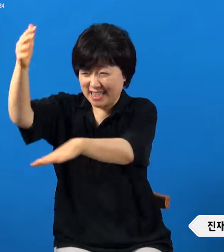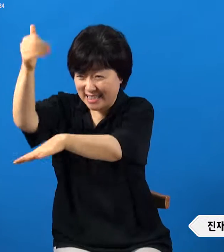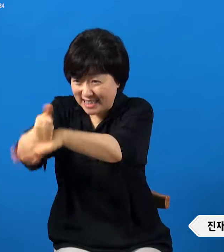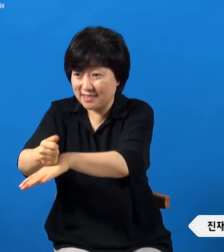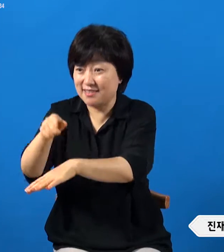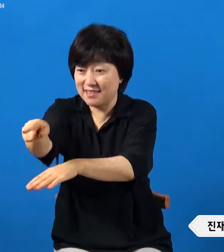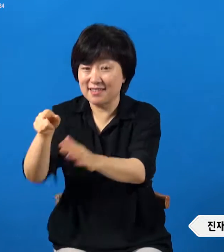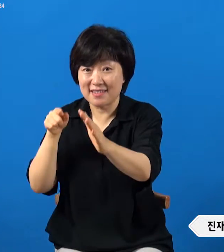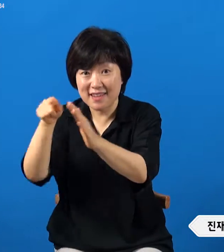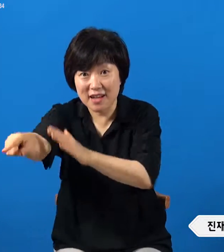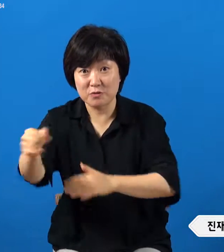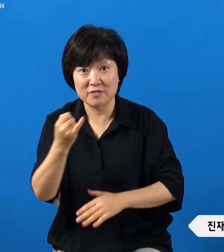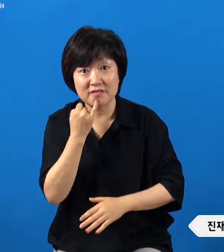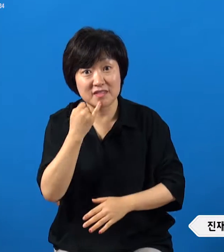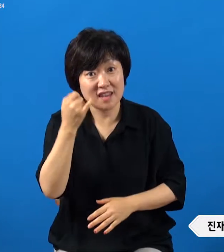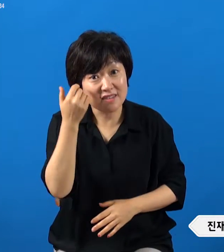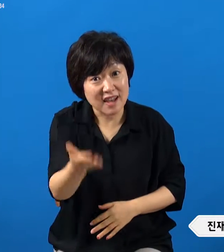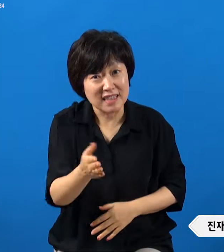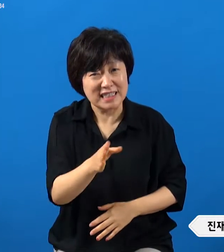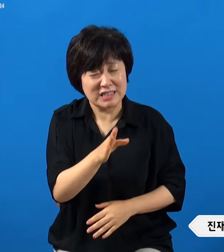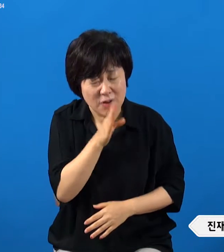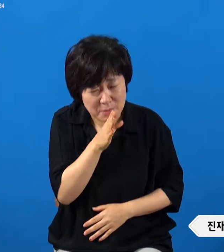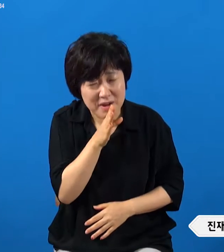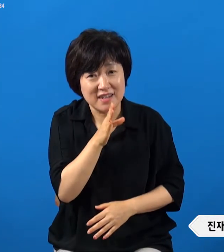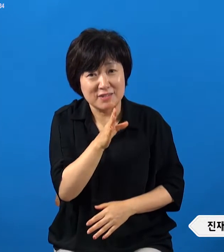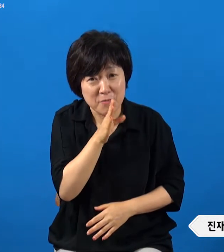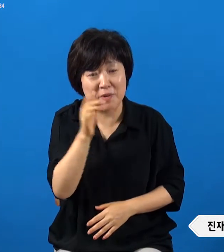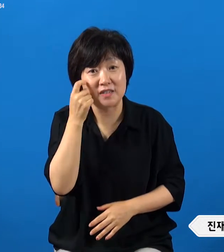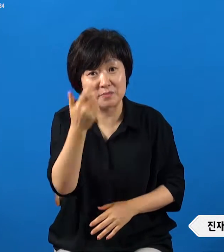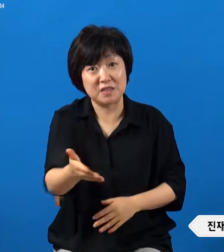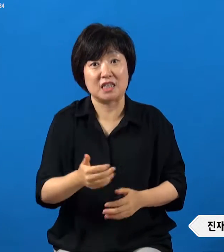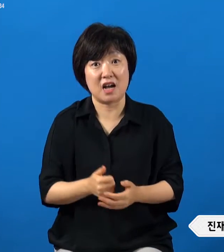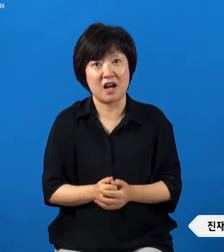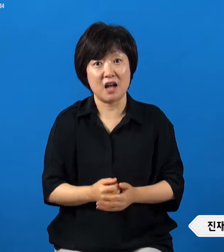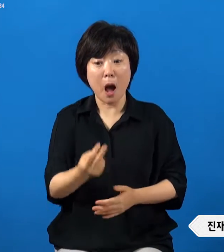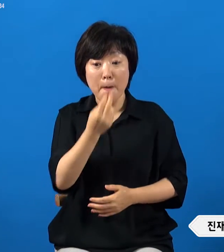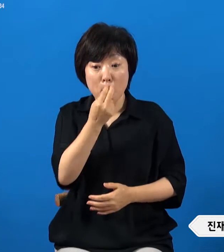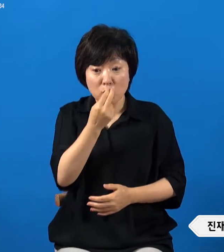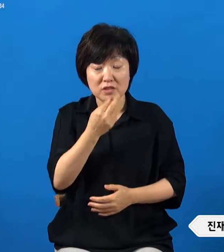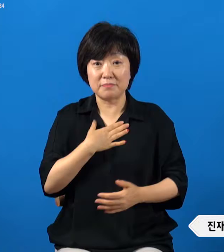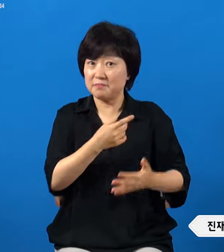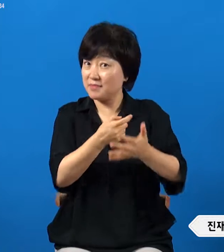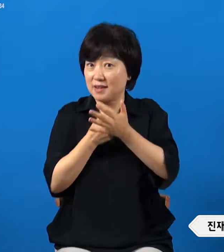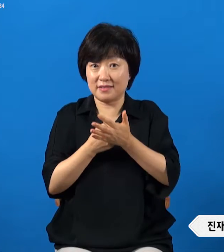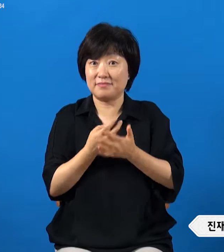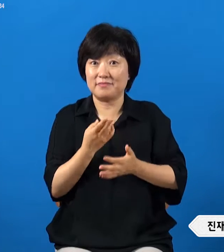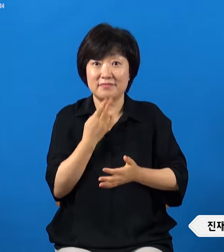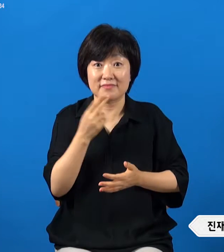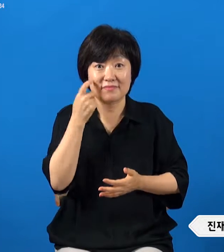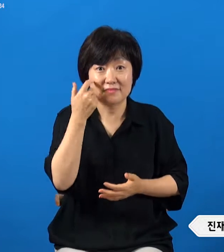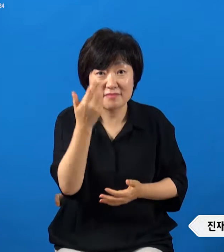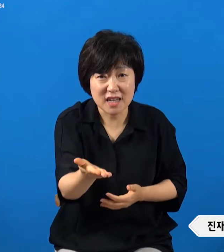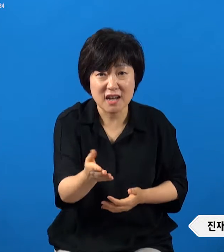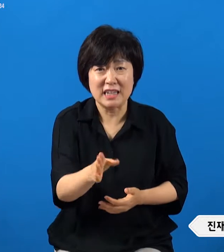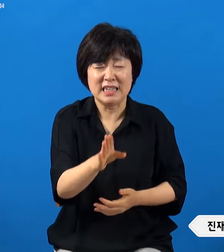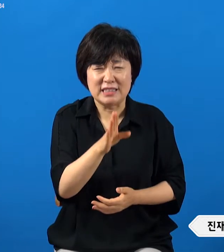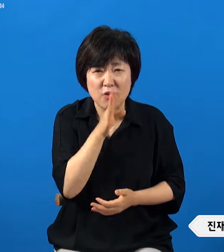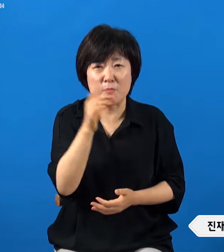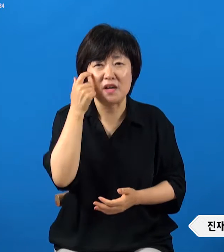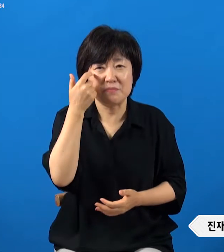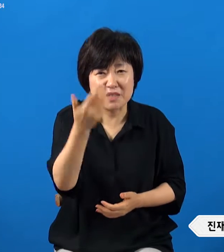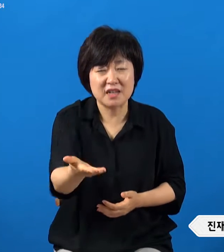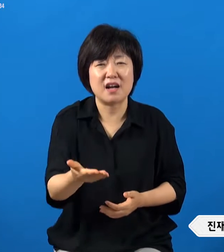목숨을 아끼지 않겠소. 나를 보내주오. 구령의 열정,